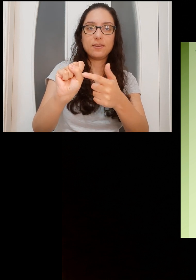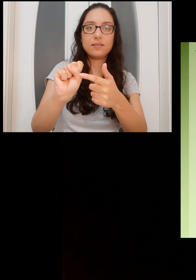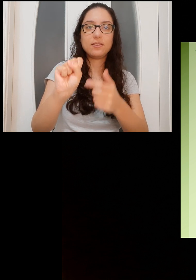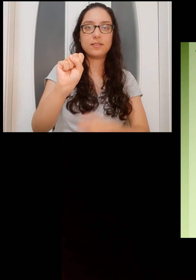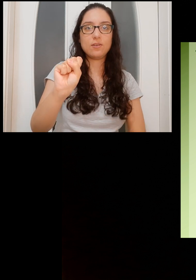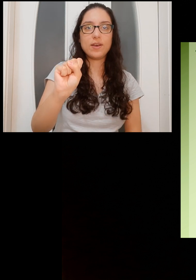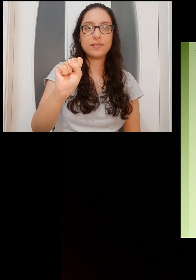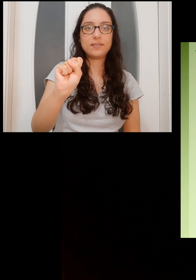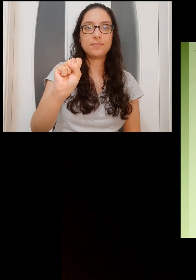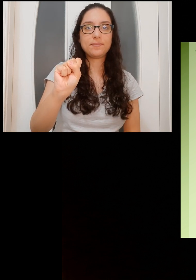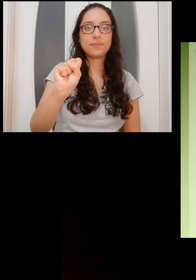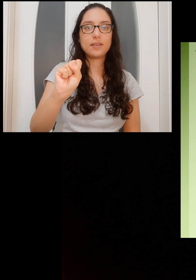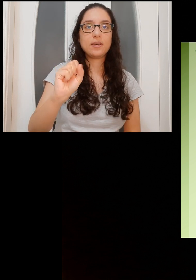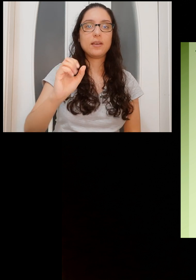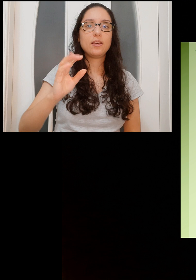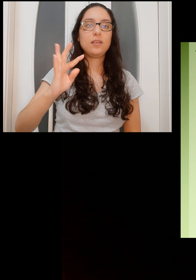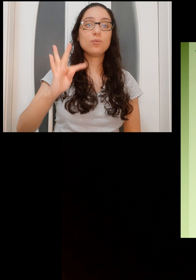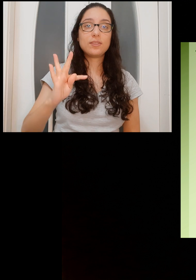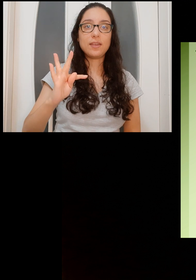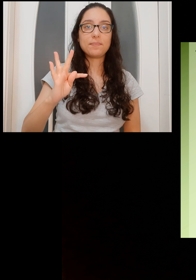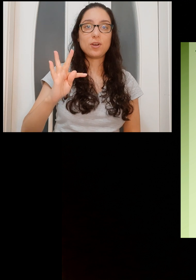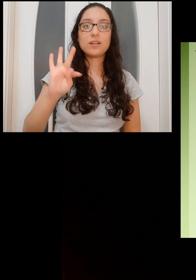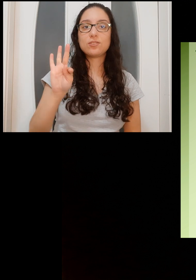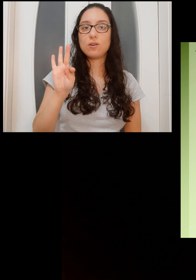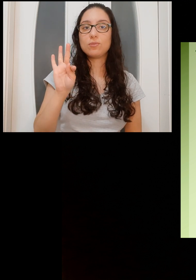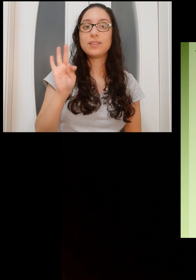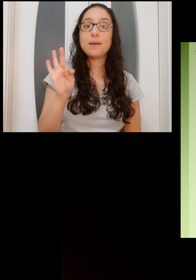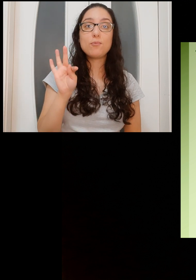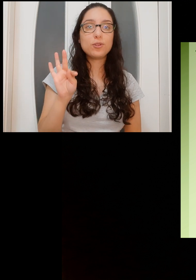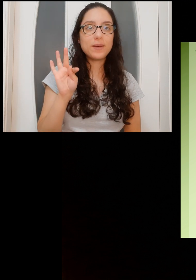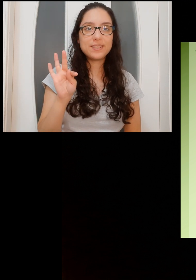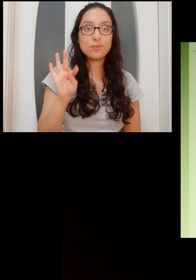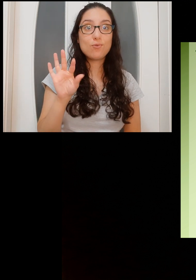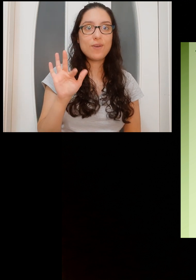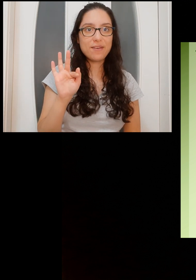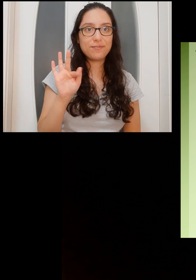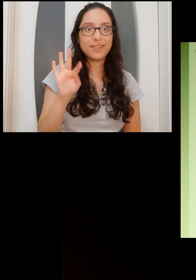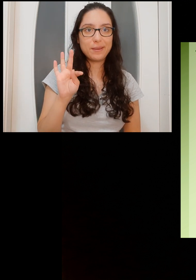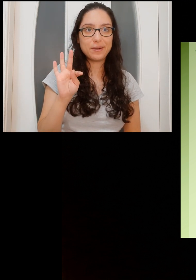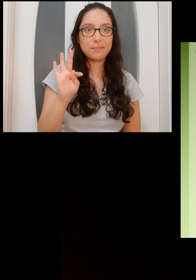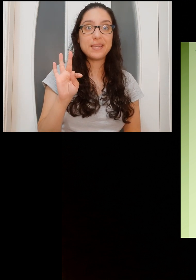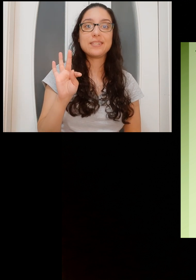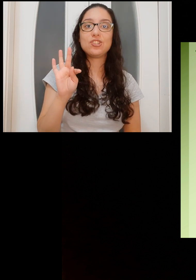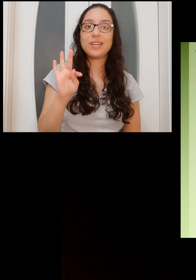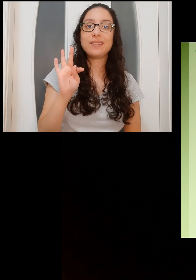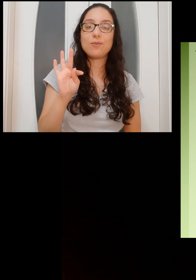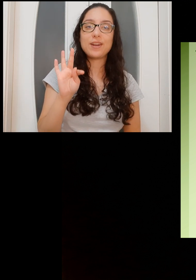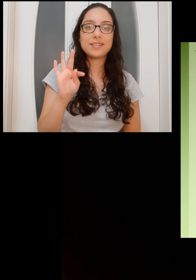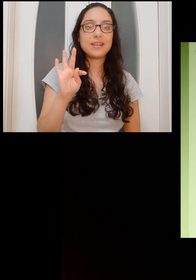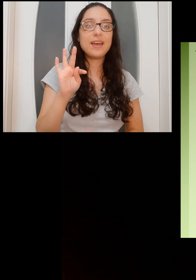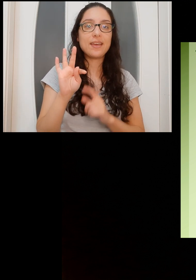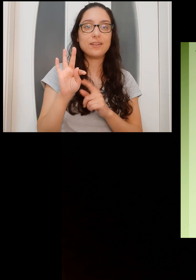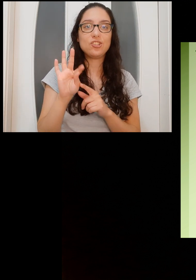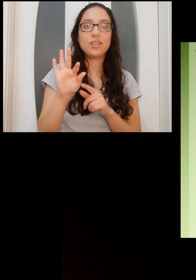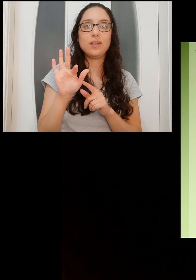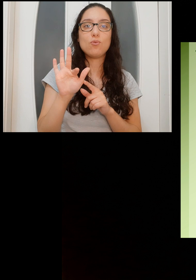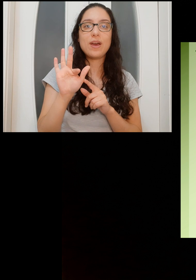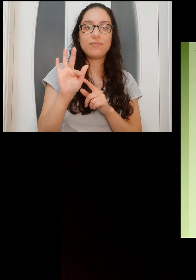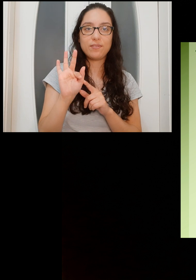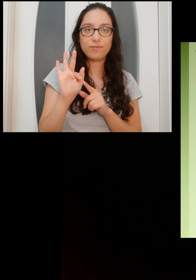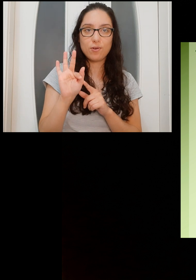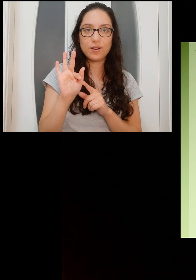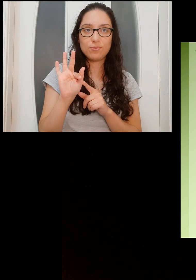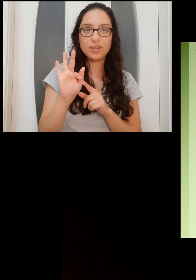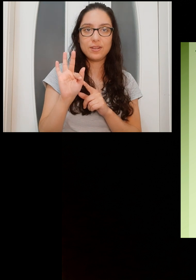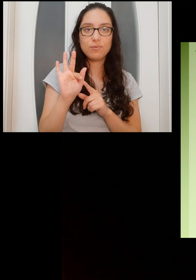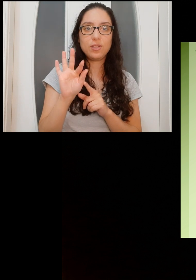S, tá? Esse é o S. E o T, olha só. O T é muito parecido com o F, lembra? Mas a gente tem que decorar essa regra de que o